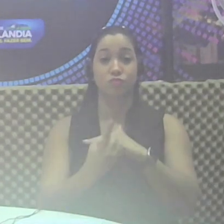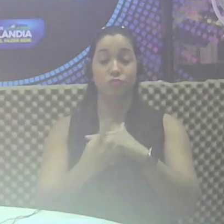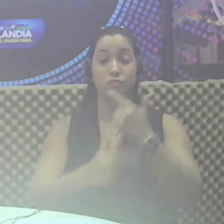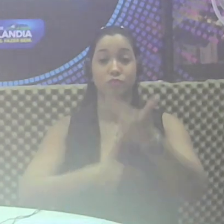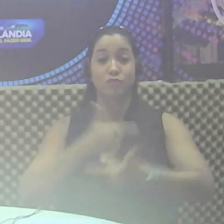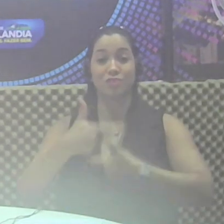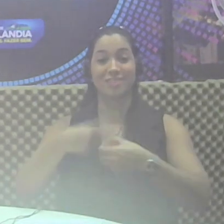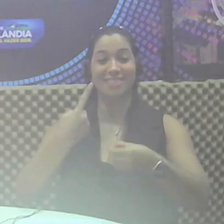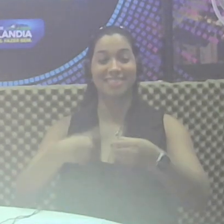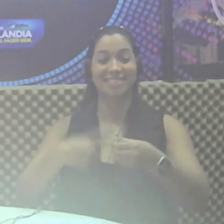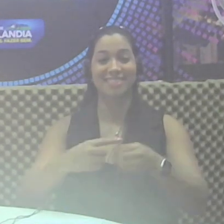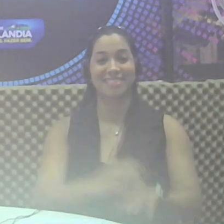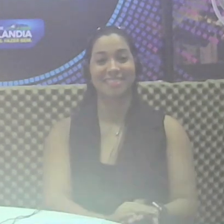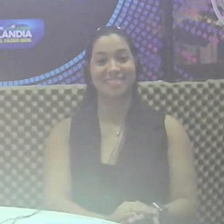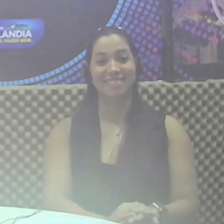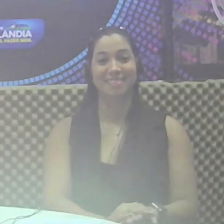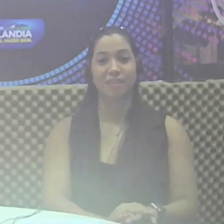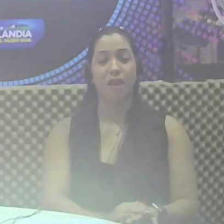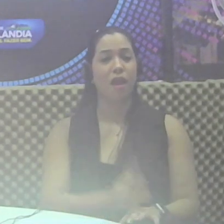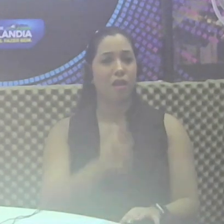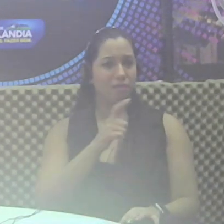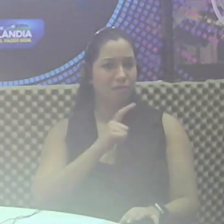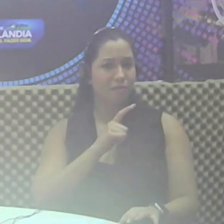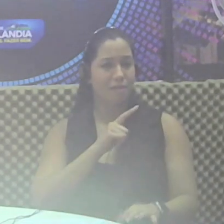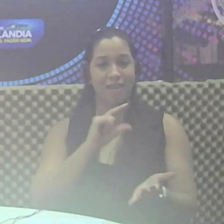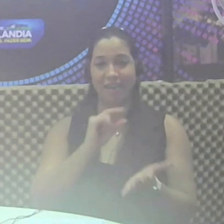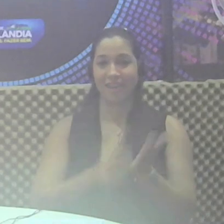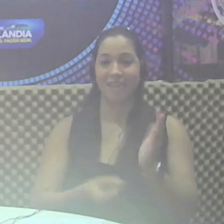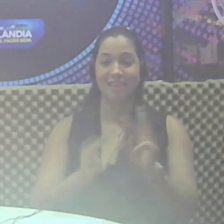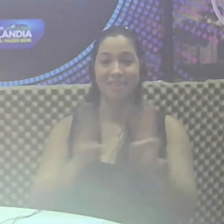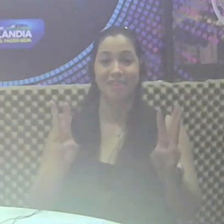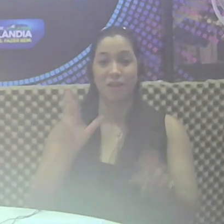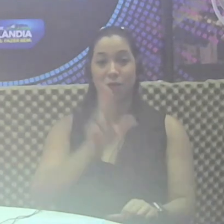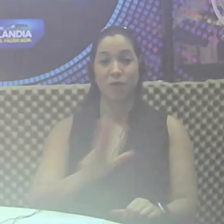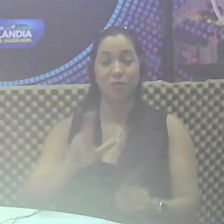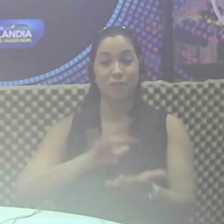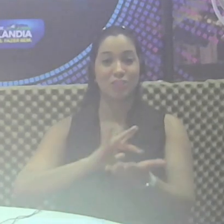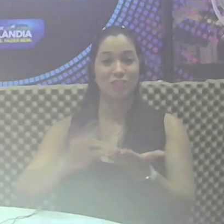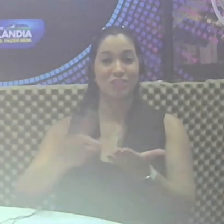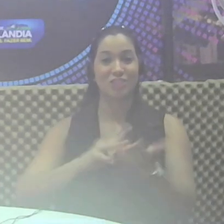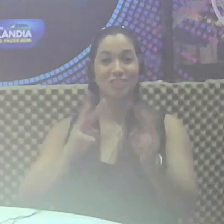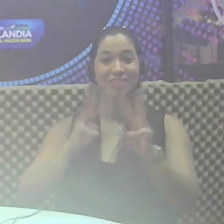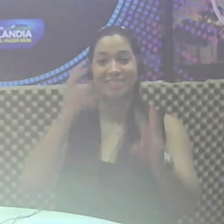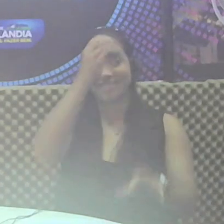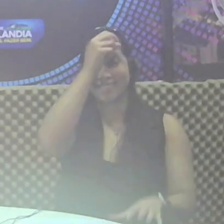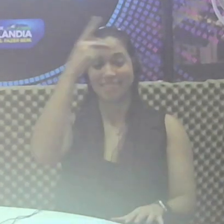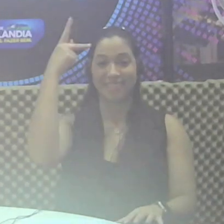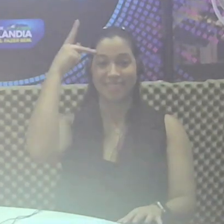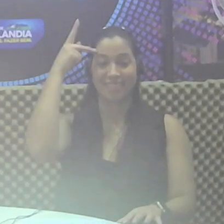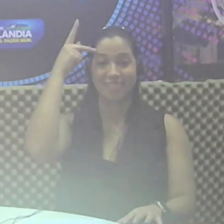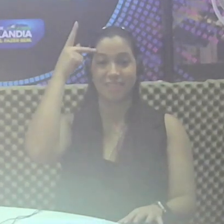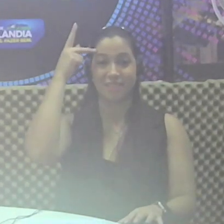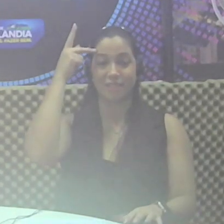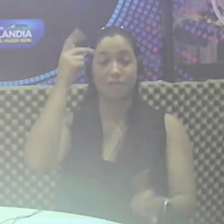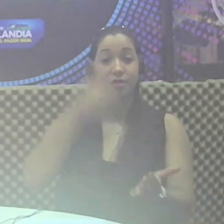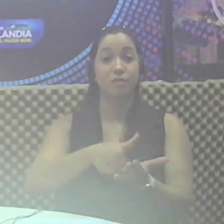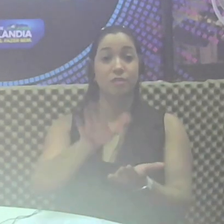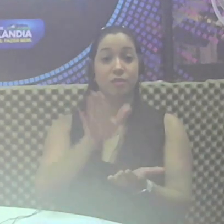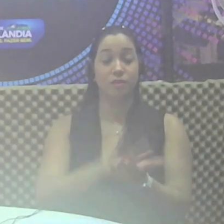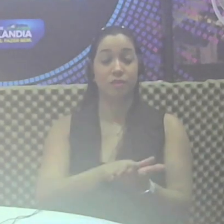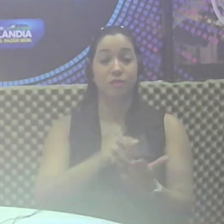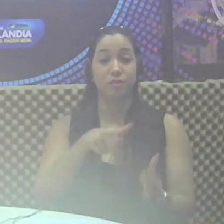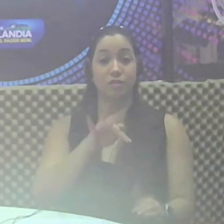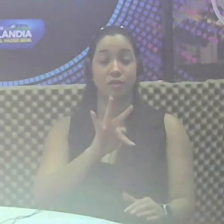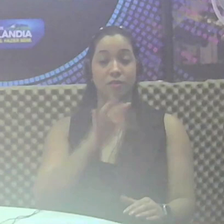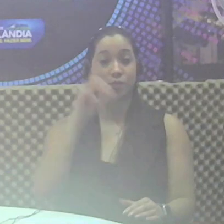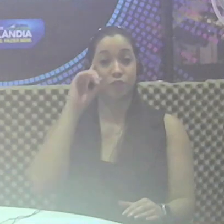serviço da cidade. Quem tiver cadastro na página U-Digital do portal da Prefeitura e tomar a nota fiscal entre